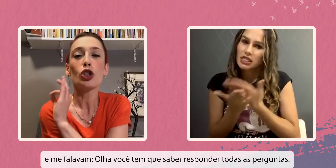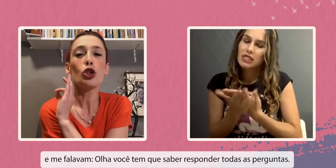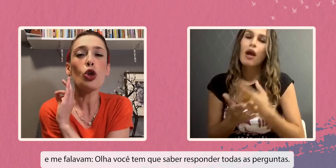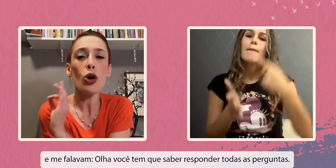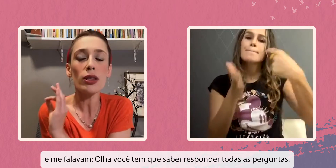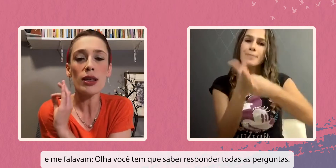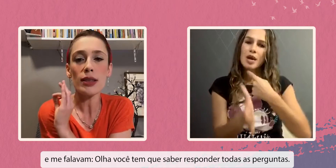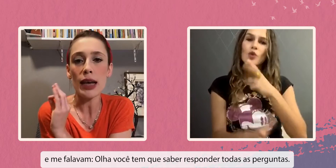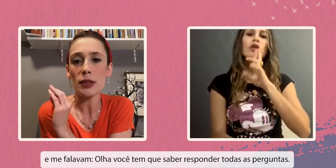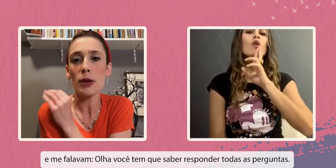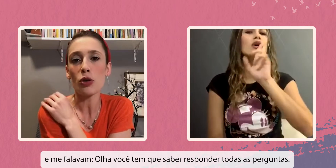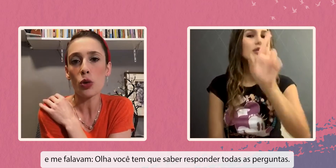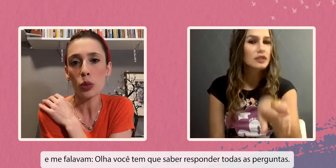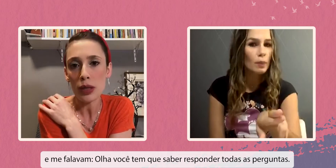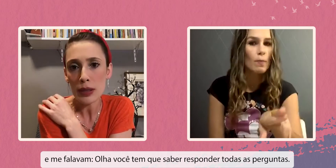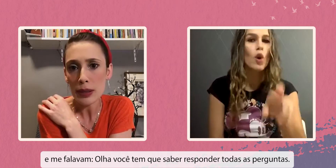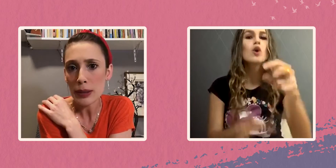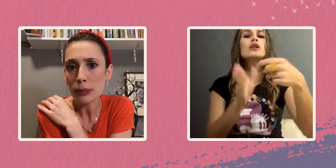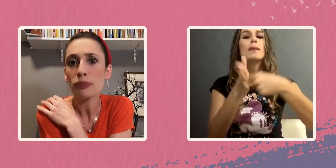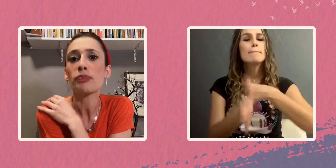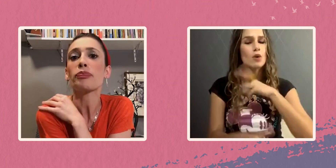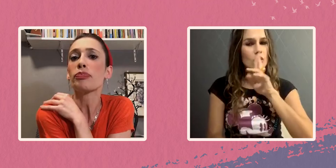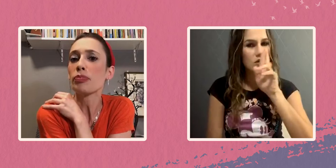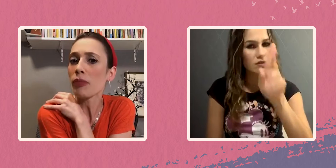responder todas as perguntas.